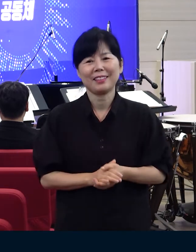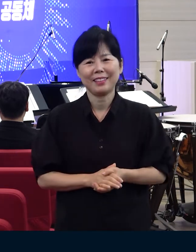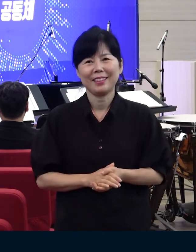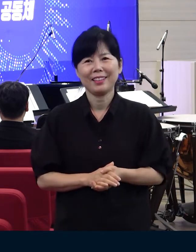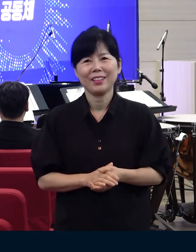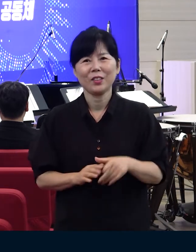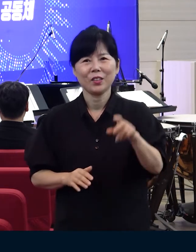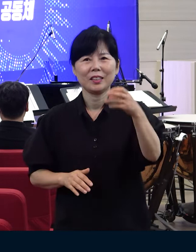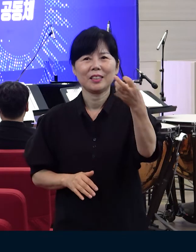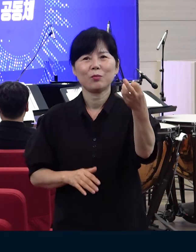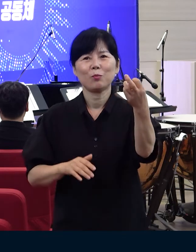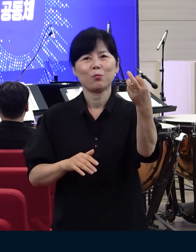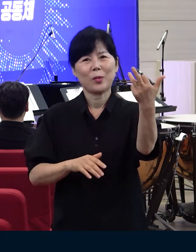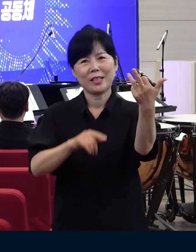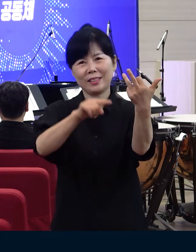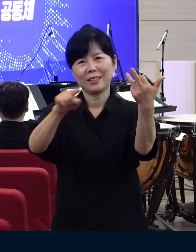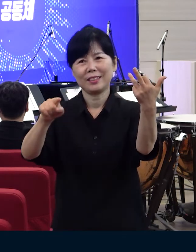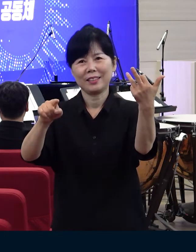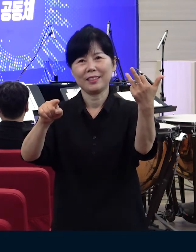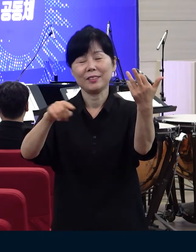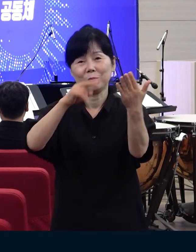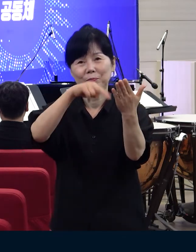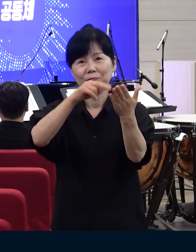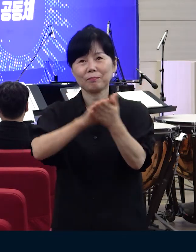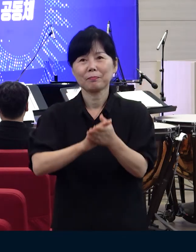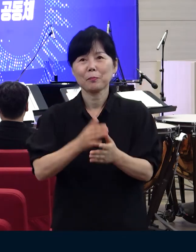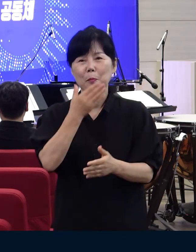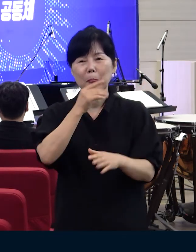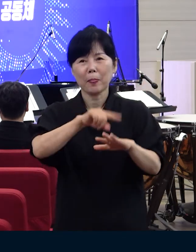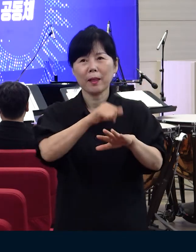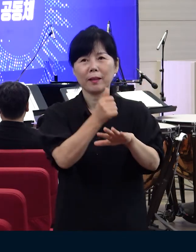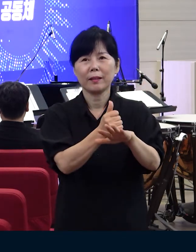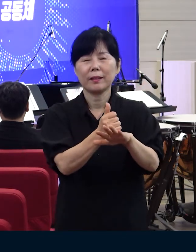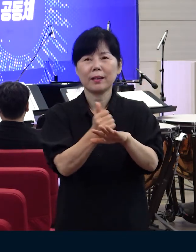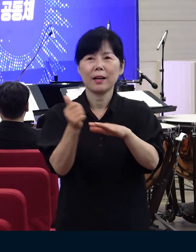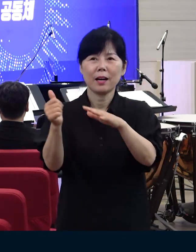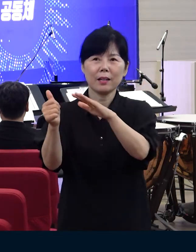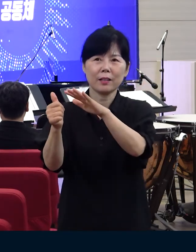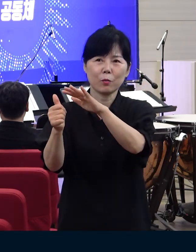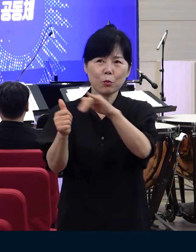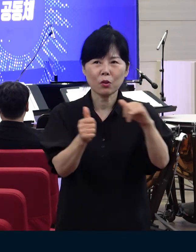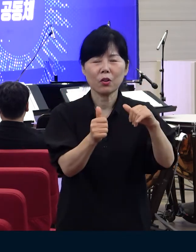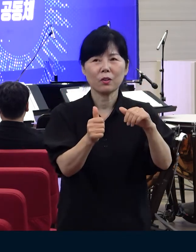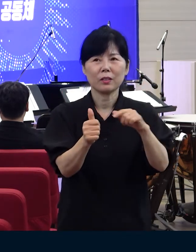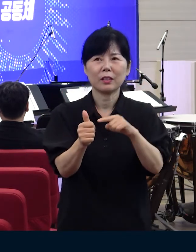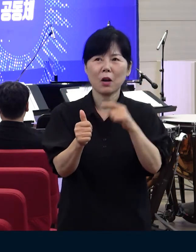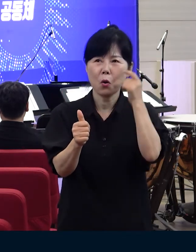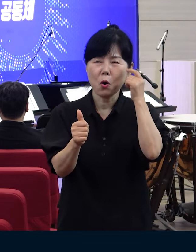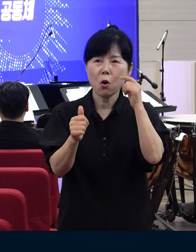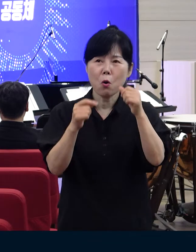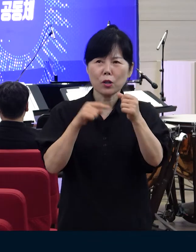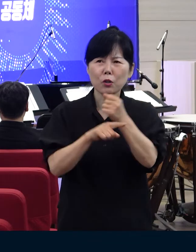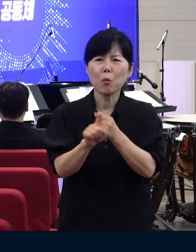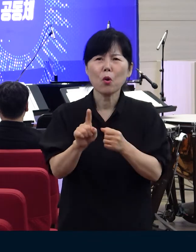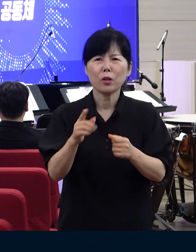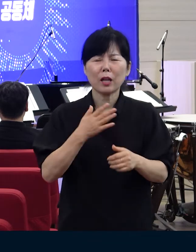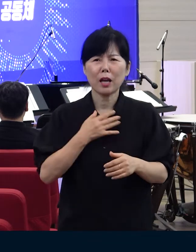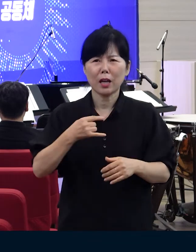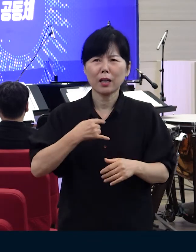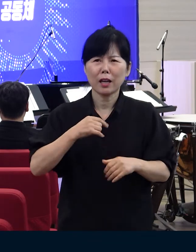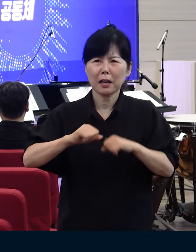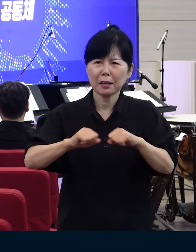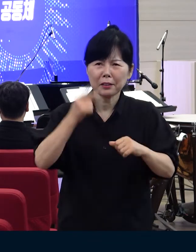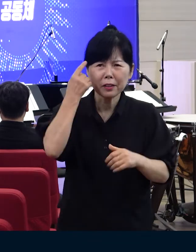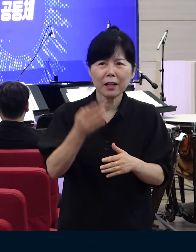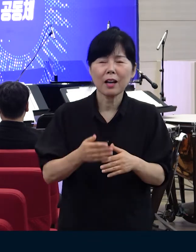읽겠습니다. 18절 19절 같이 읽습니다. 바로가 아브라함을 불러서 이르되 내가 어찌하여 나에게 이렇게